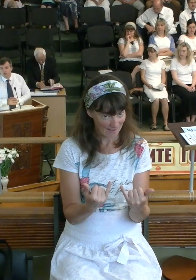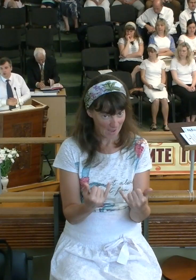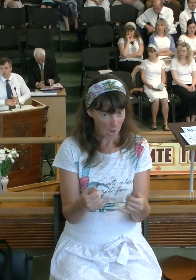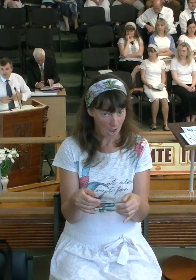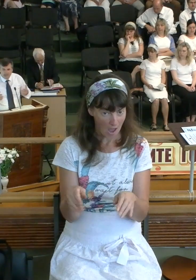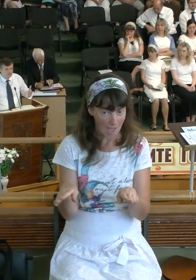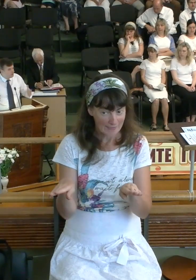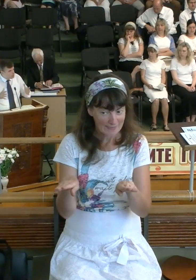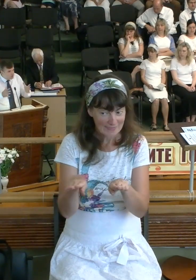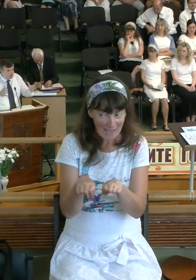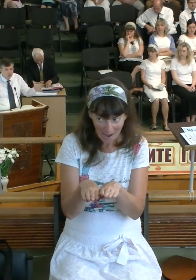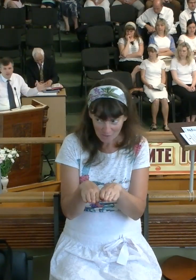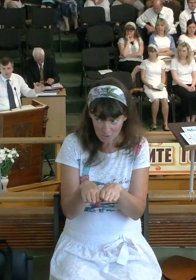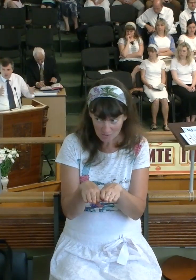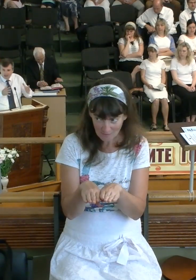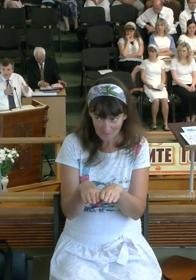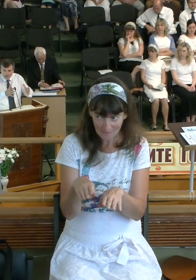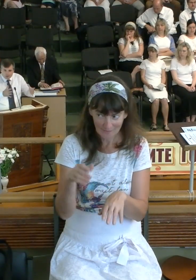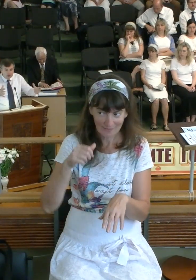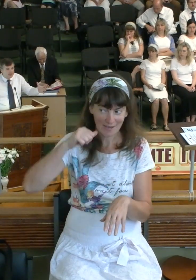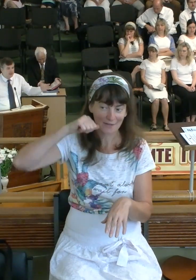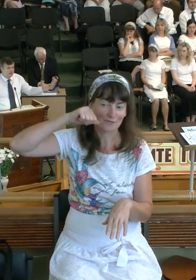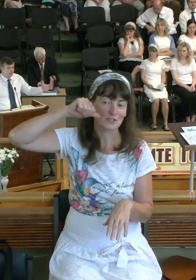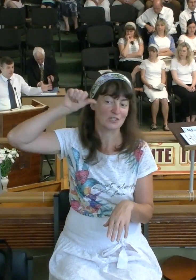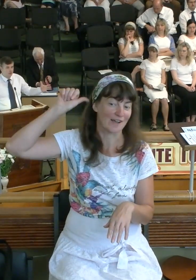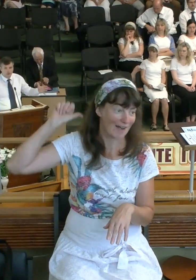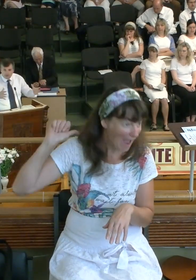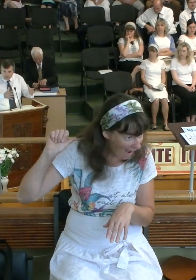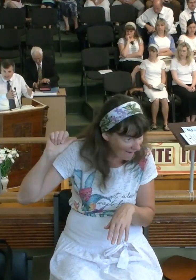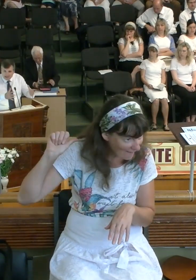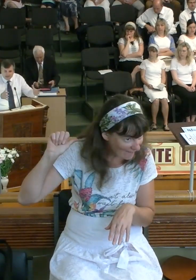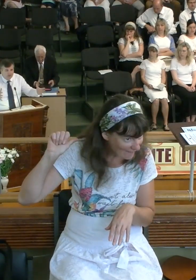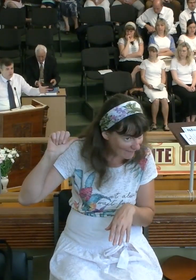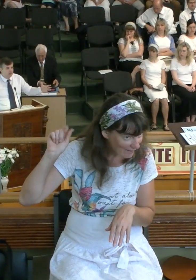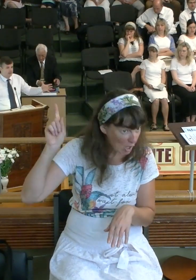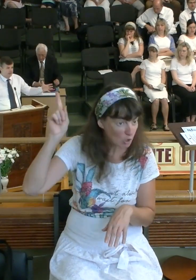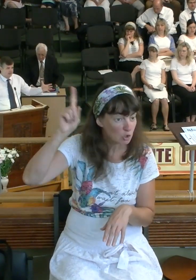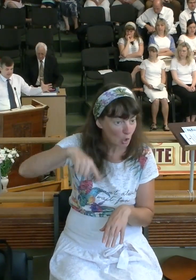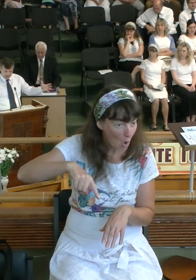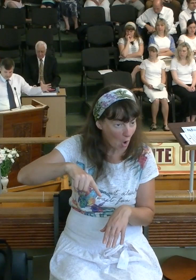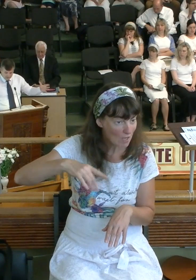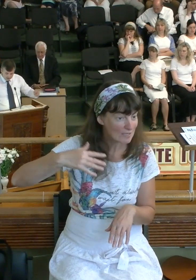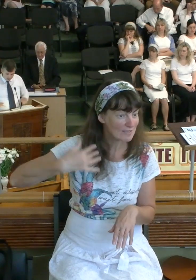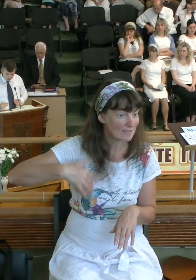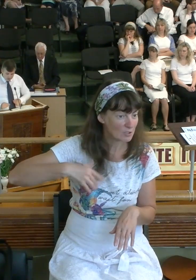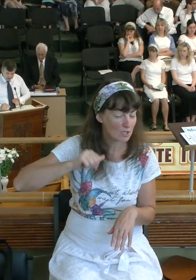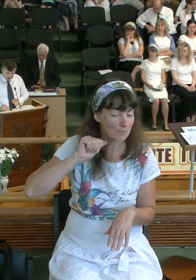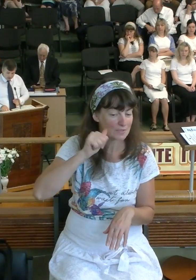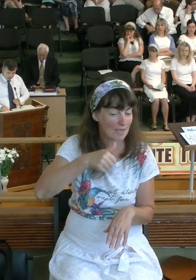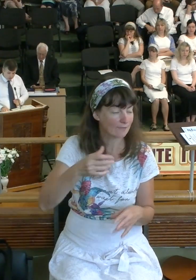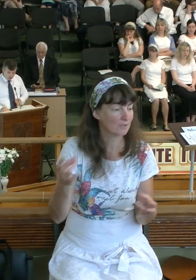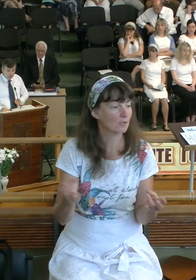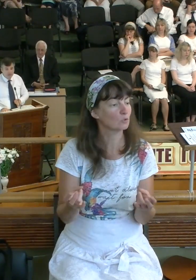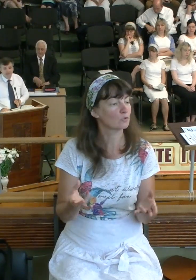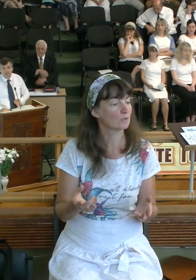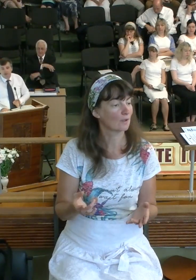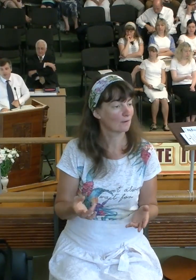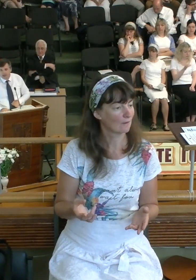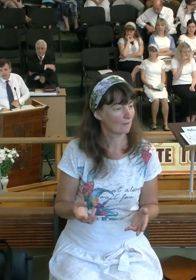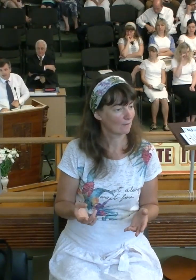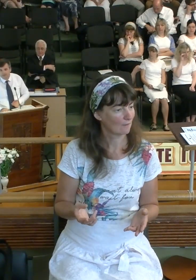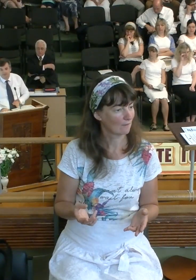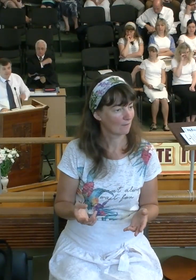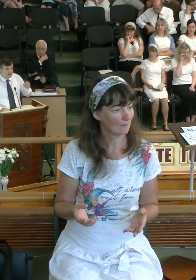одно из Его еще действий, не очень много, очень обширная Его работа, Он специалист во многих областях, но удивительно о том, что Он